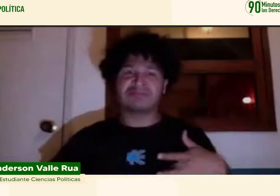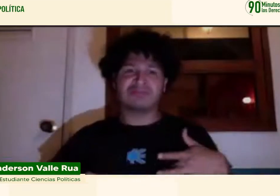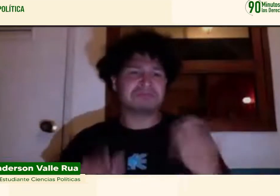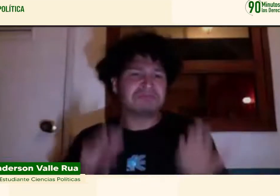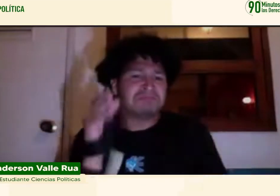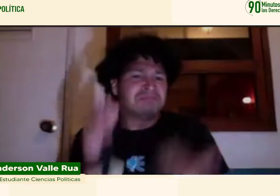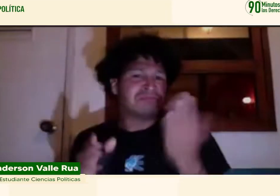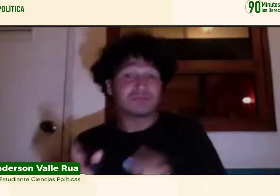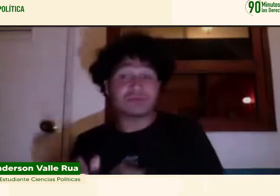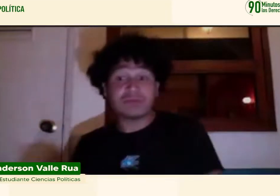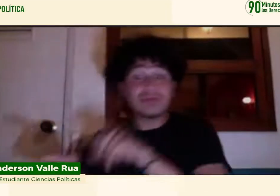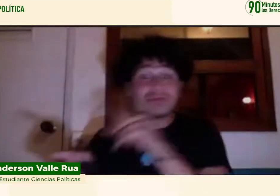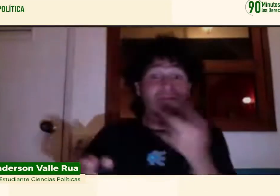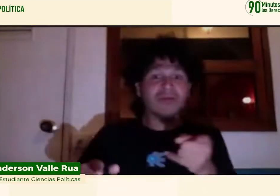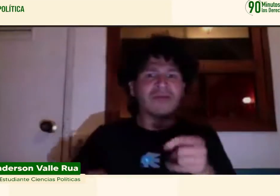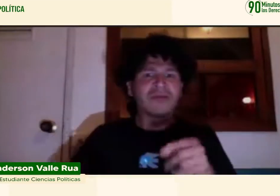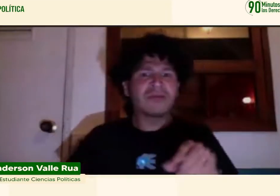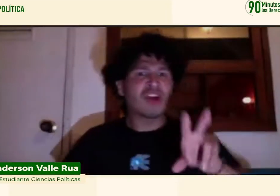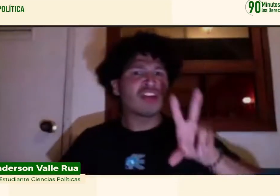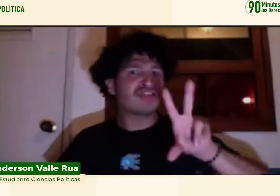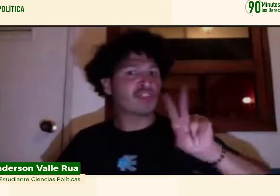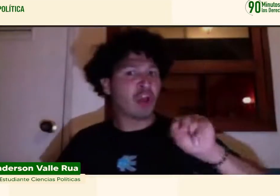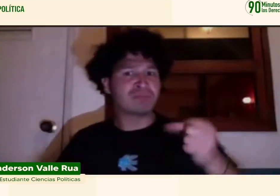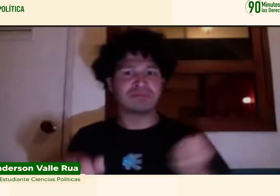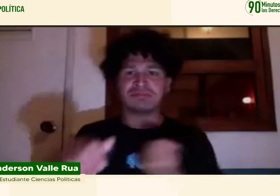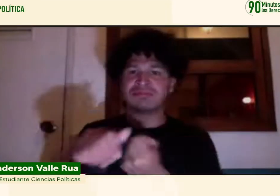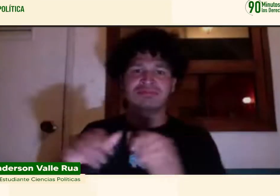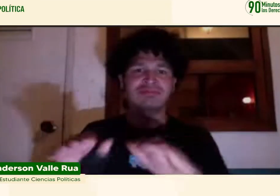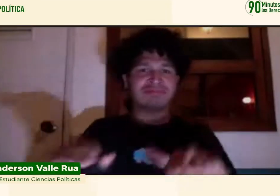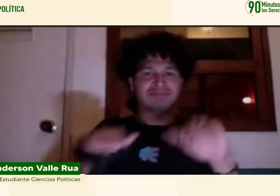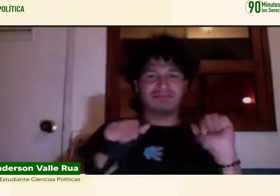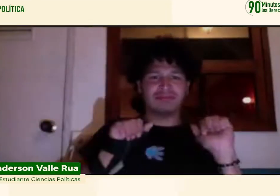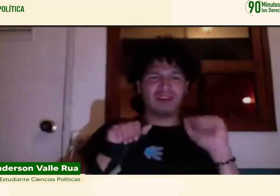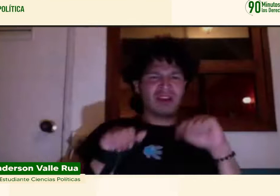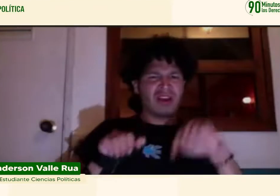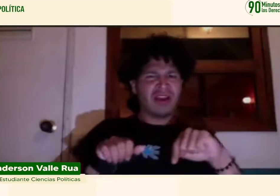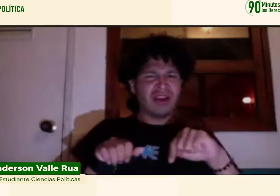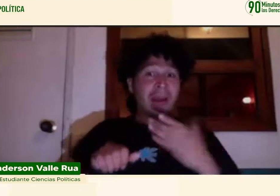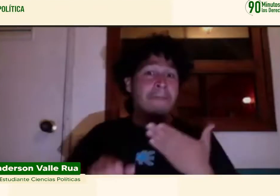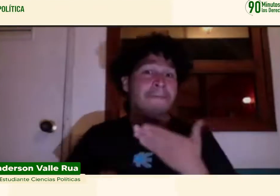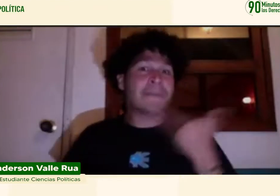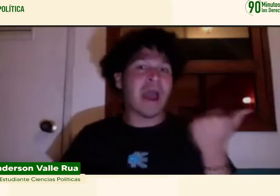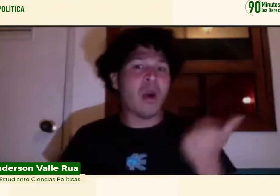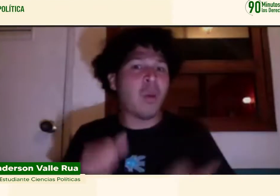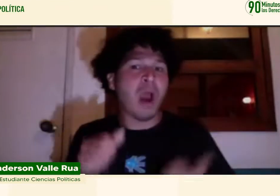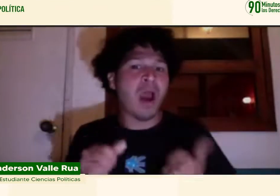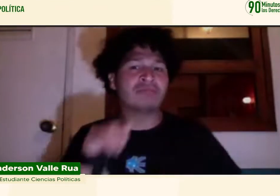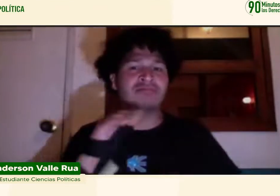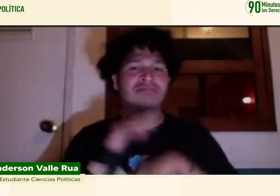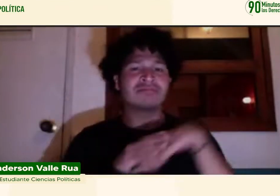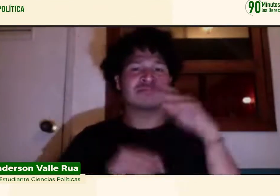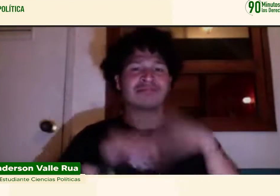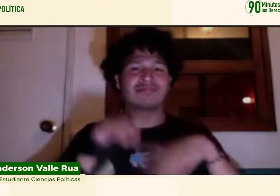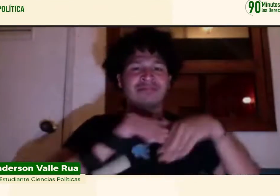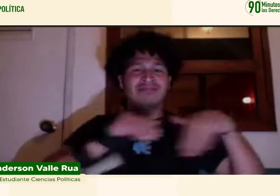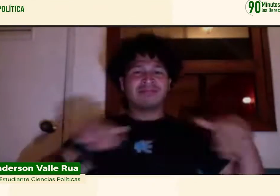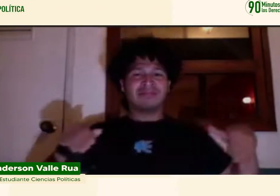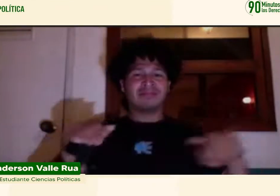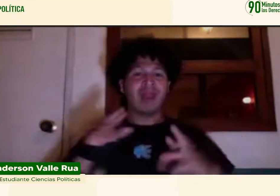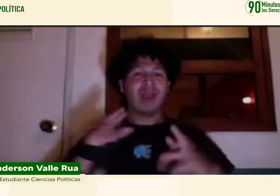decisiones empieza a generar esa imagen a nivel social ahora en relación a cuando no toma en su decisión de